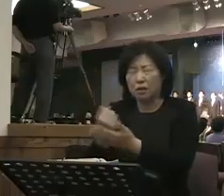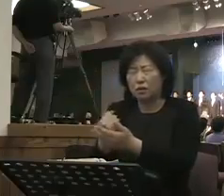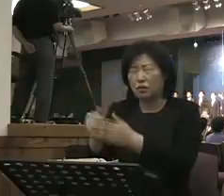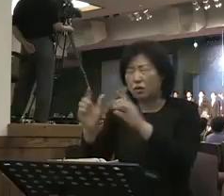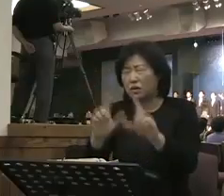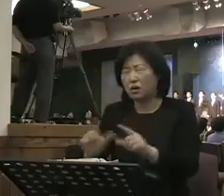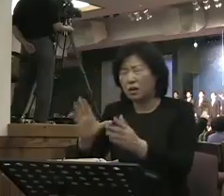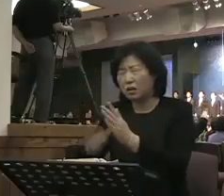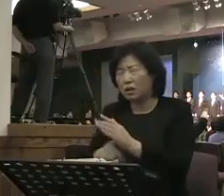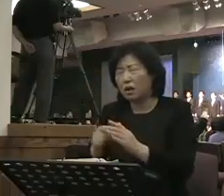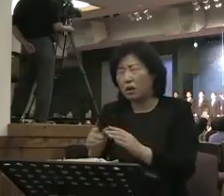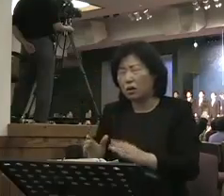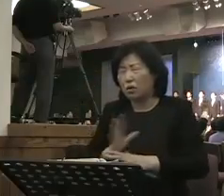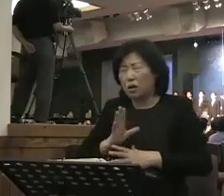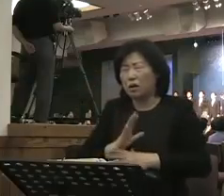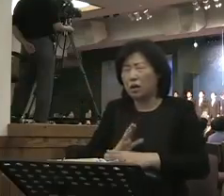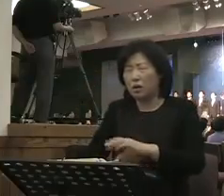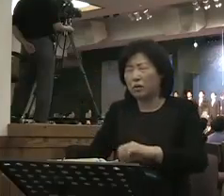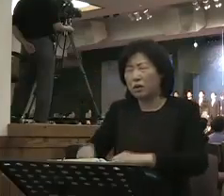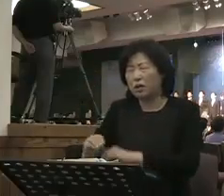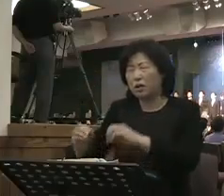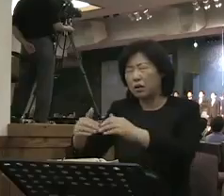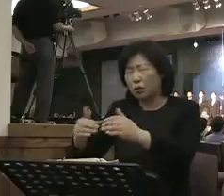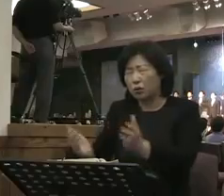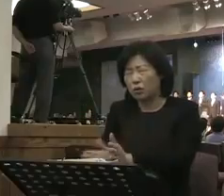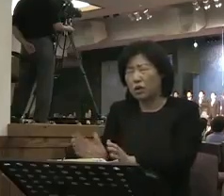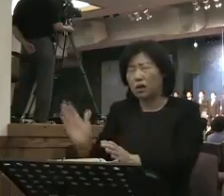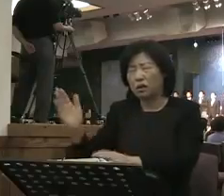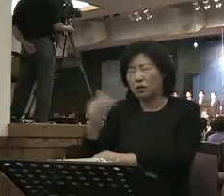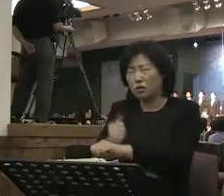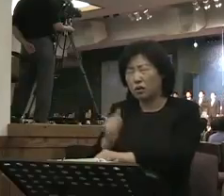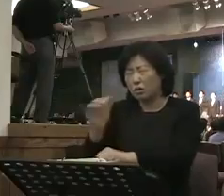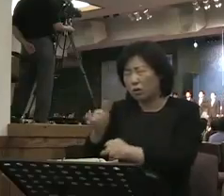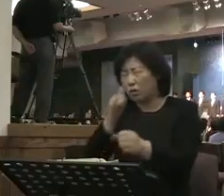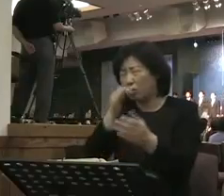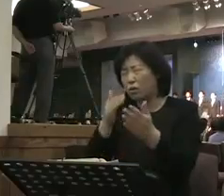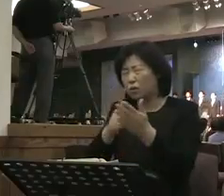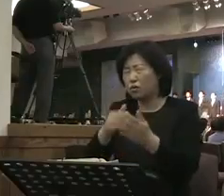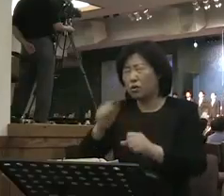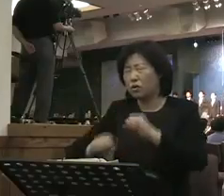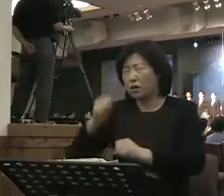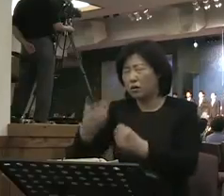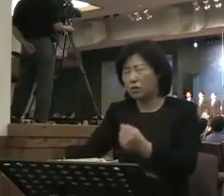여기 있습니다. 새롭게 하여 주시옵소서. 오 하나님 주님을